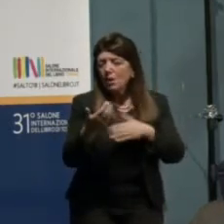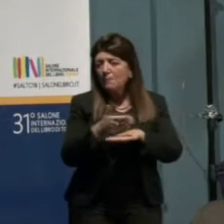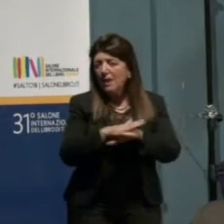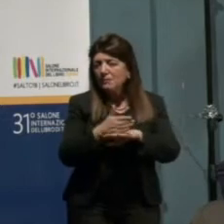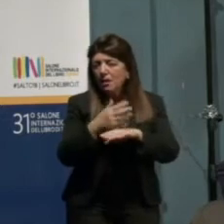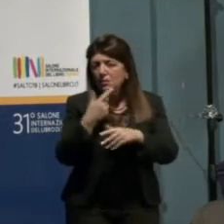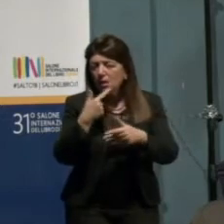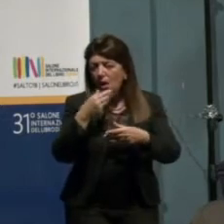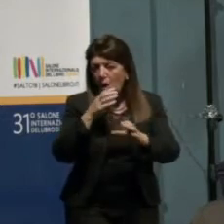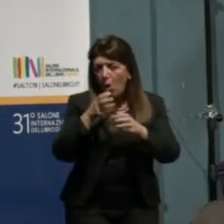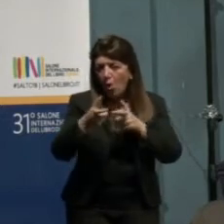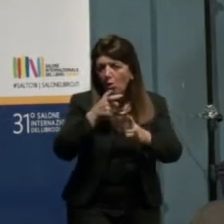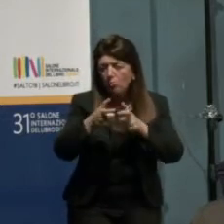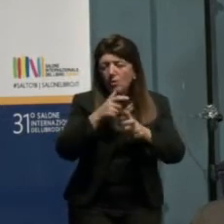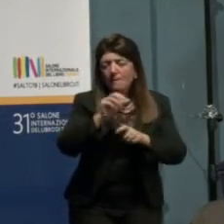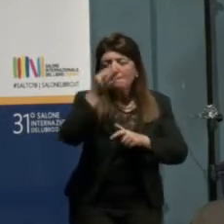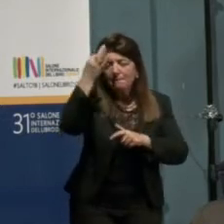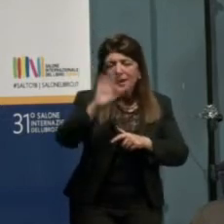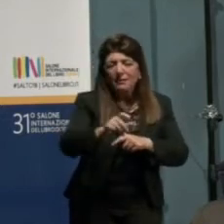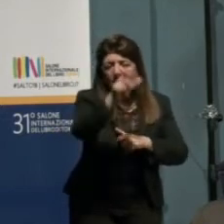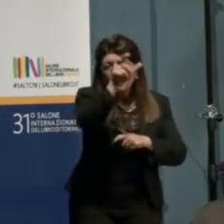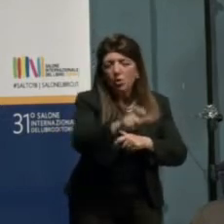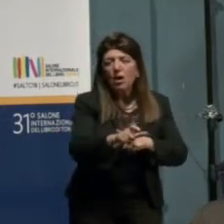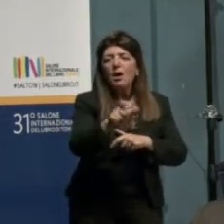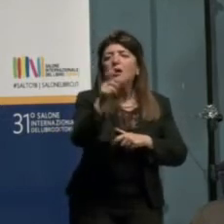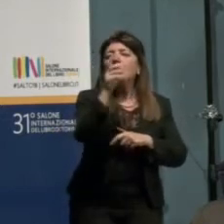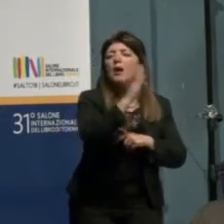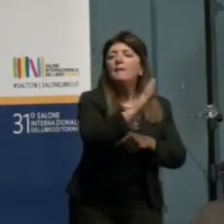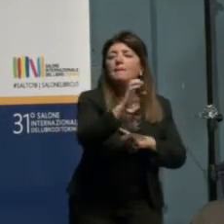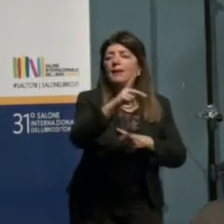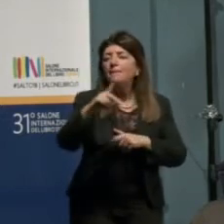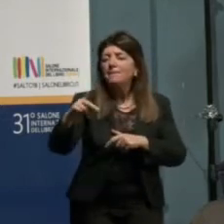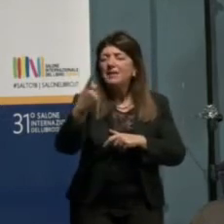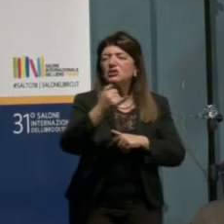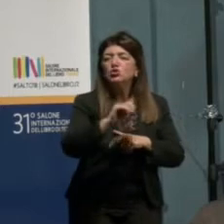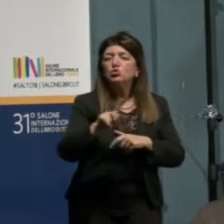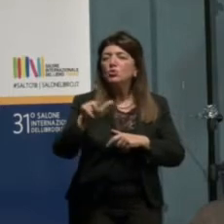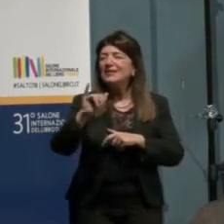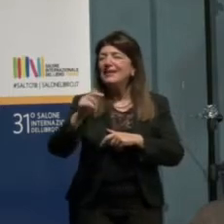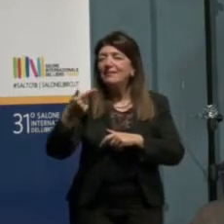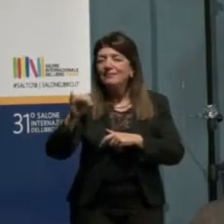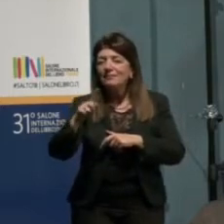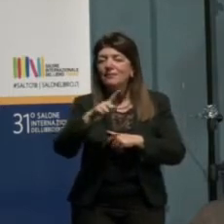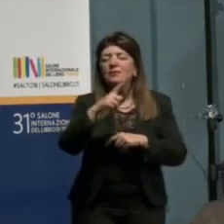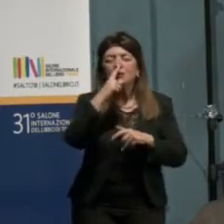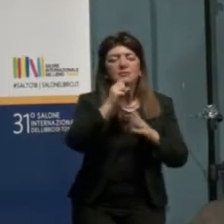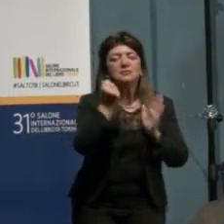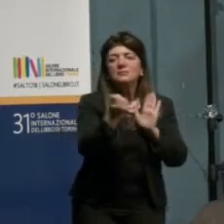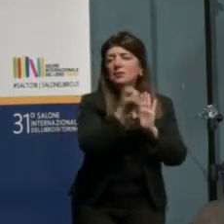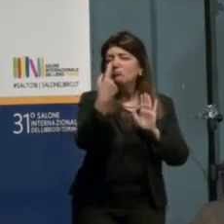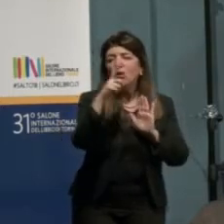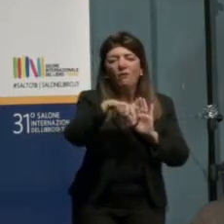ringraziare beppe giulietti che il simbolo della scorta mediatica ma scorta mediatica